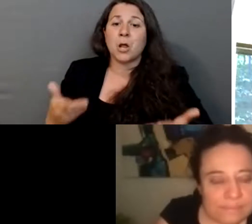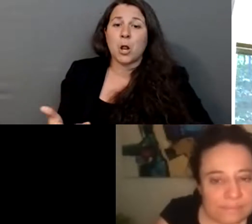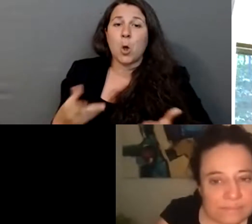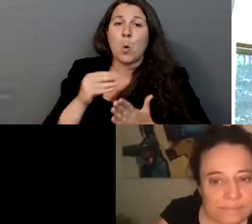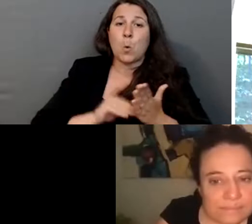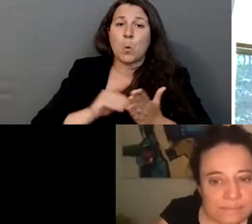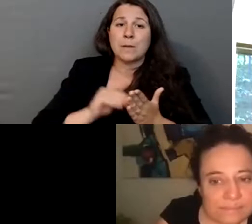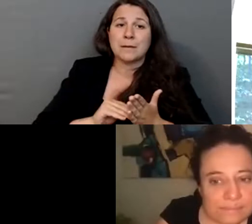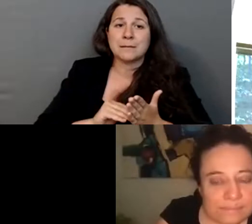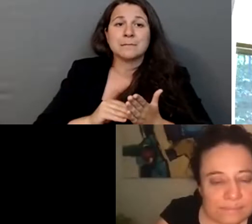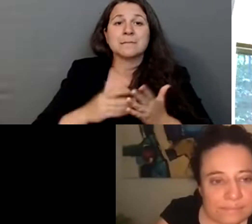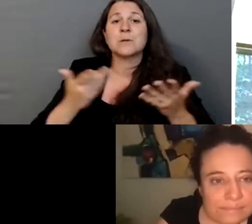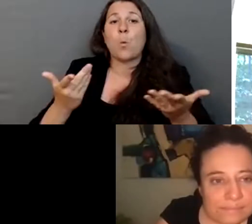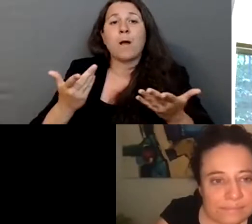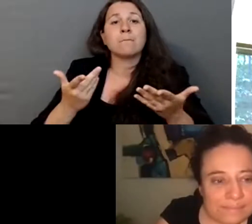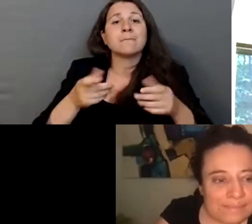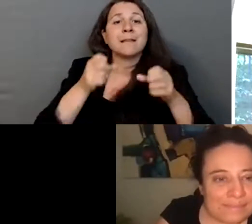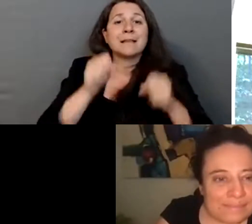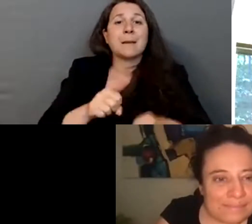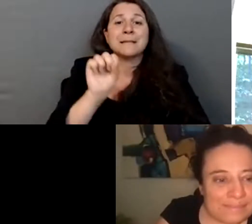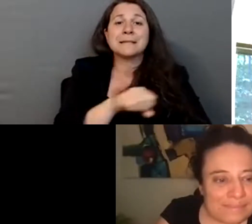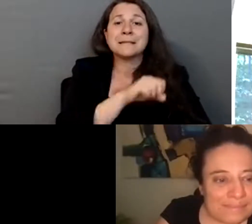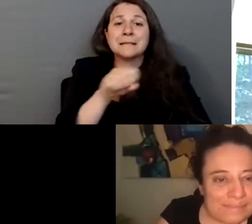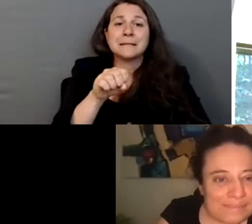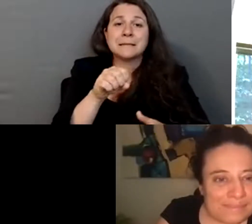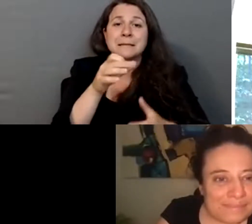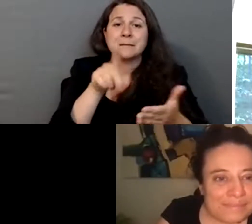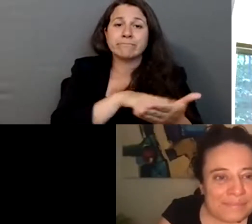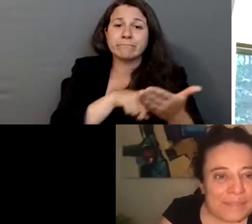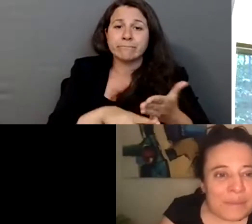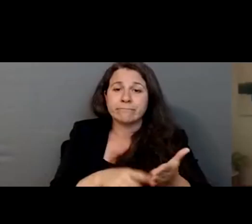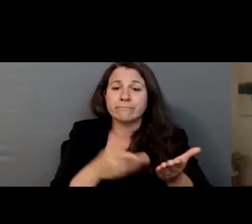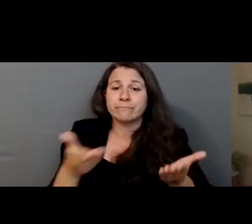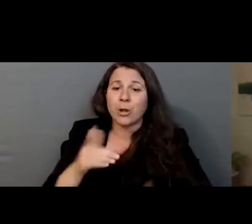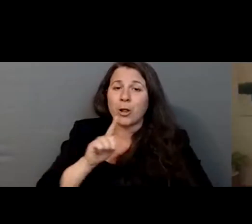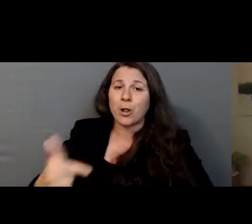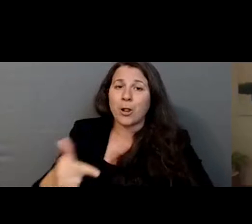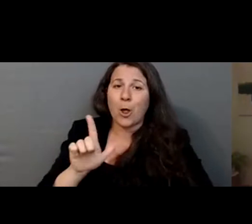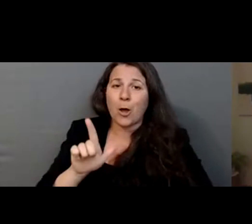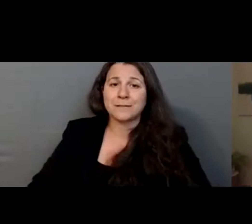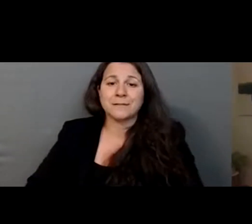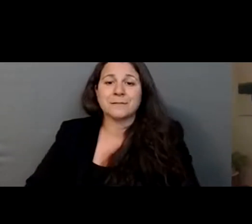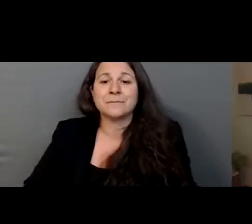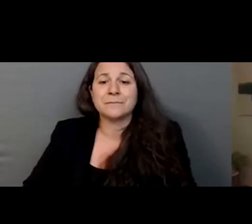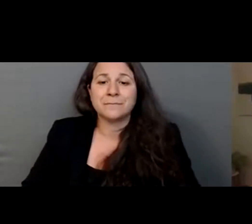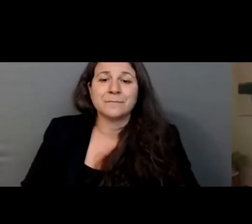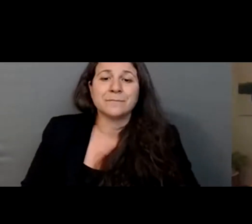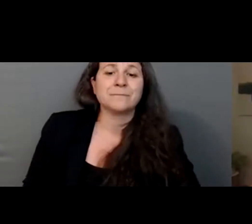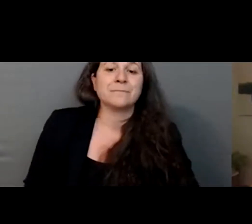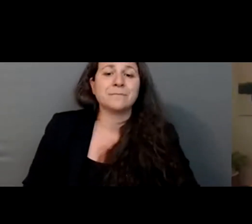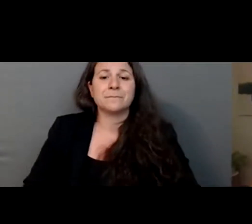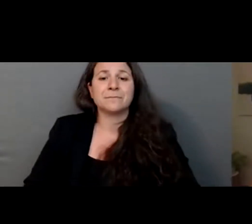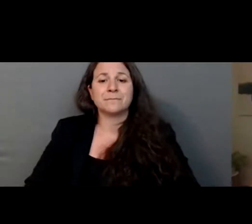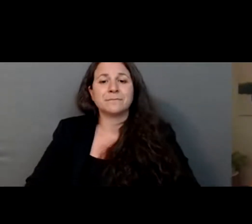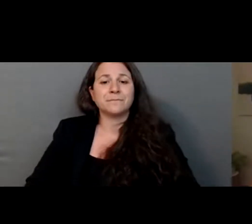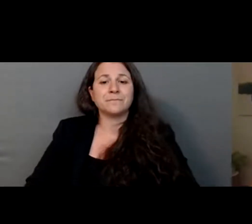Qu'est-ce que le capacitisme? » Merci Laurence d'être là et la parole est à toi. Merci beaucoup Stéphanie. Merci aux personnes